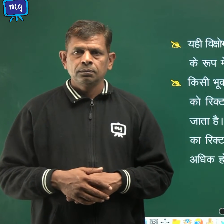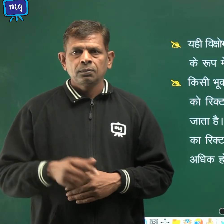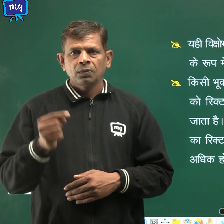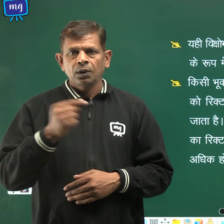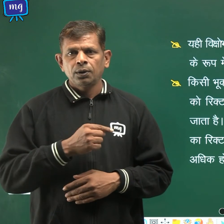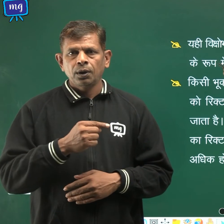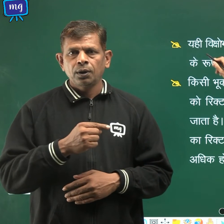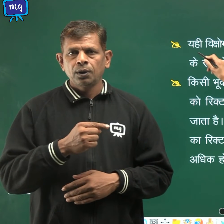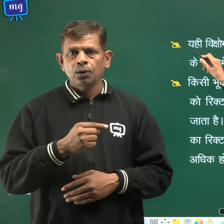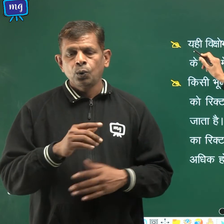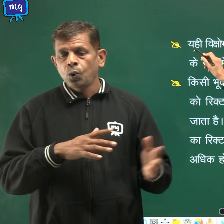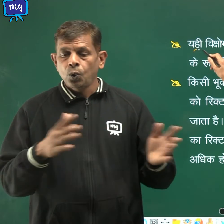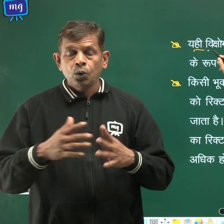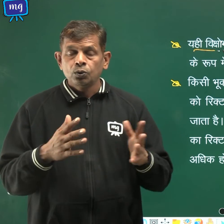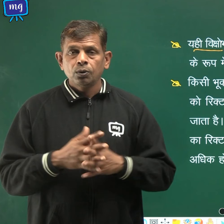यही विक्षोभ